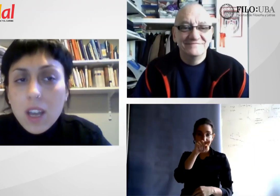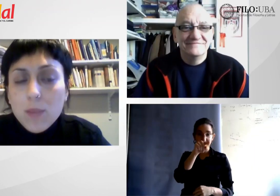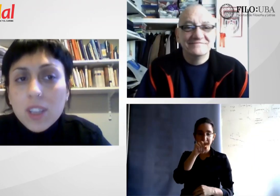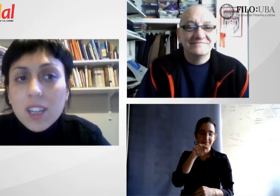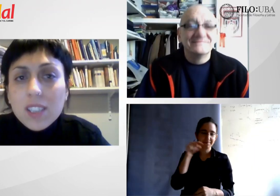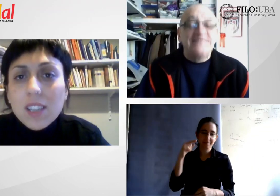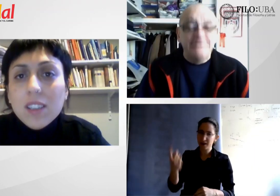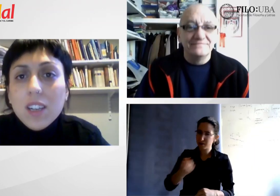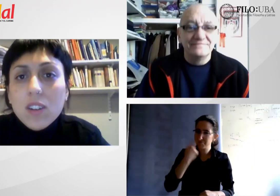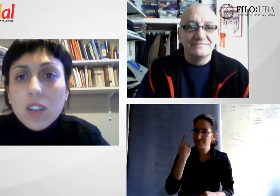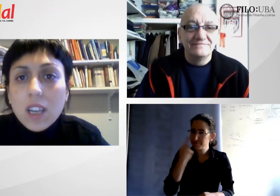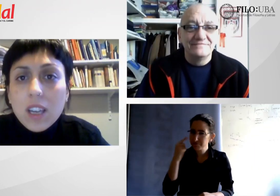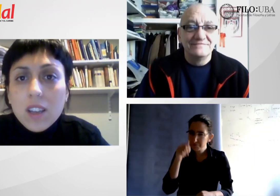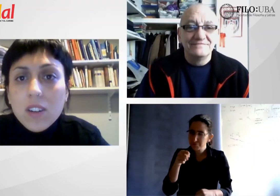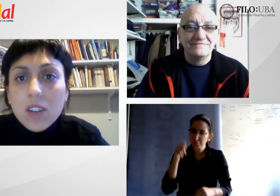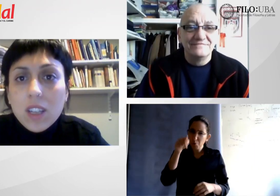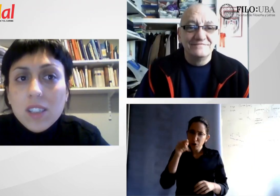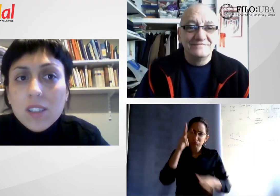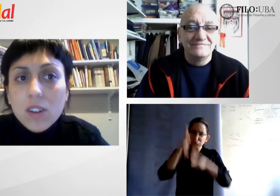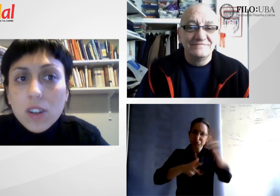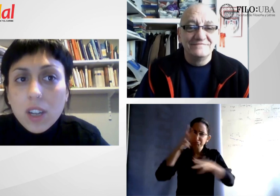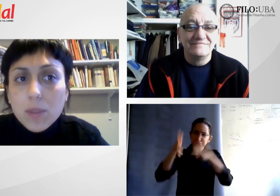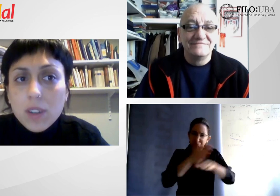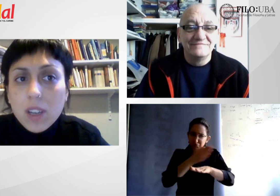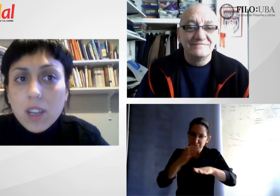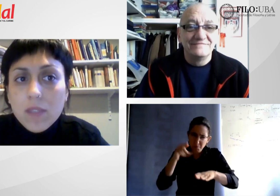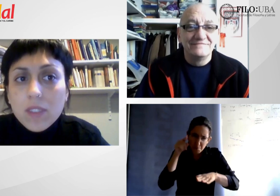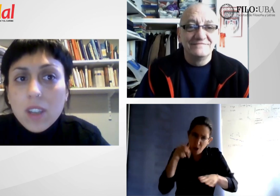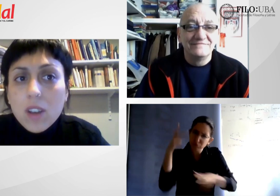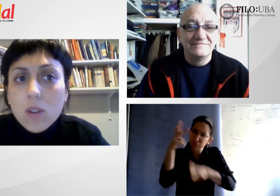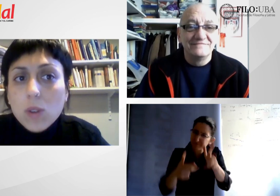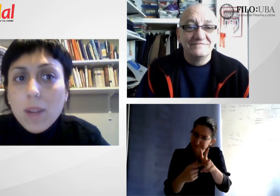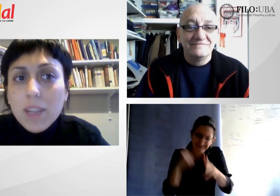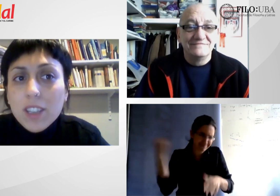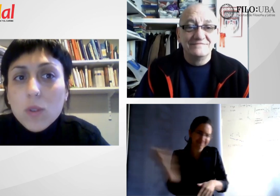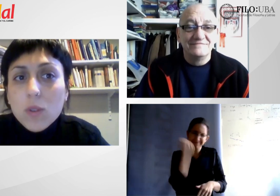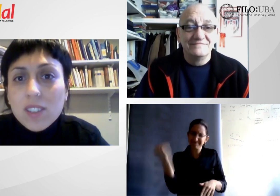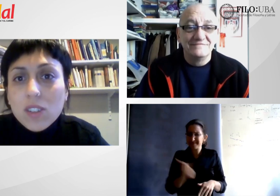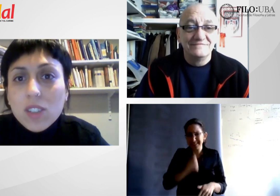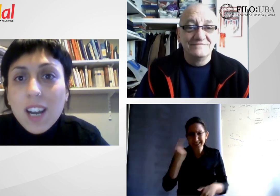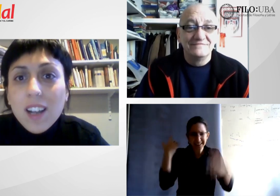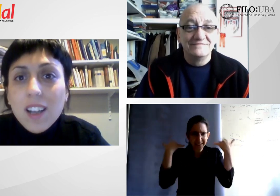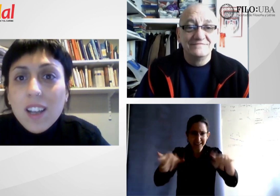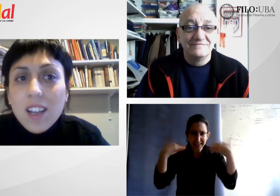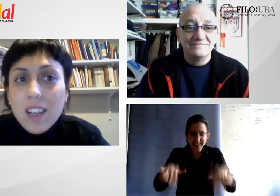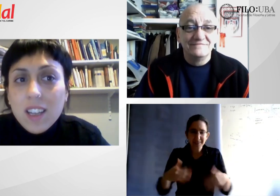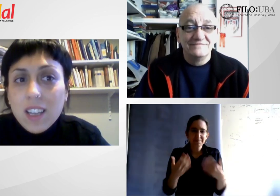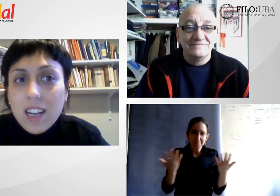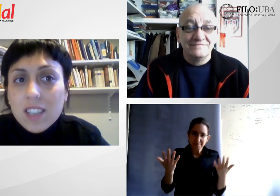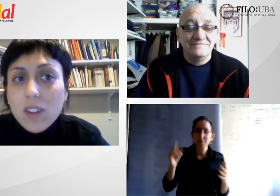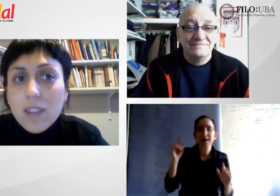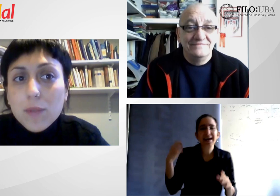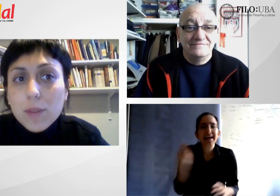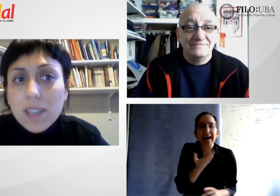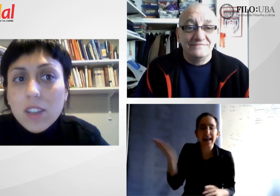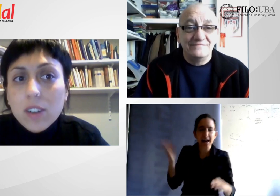Es muy interesante lo que decís, Jorge, porque usualmente uno asocia que el